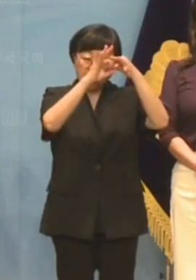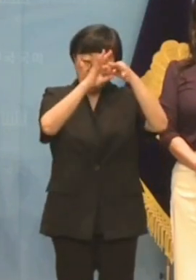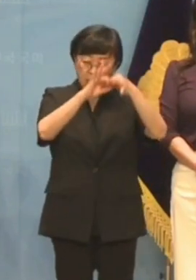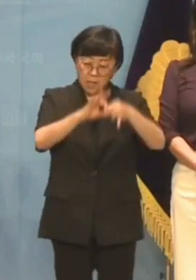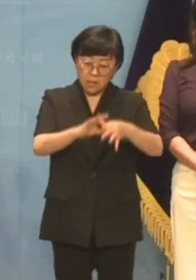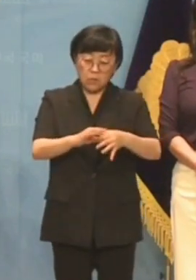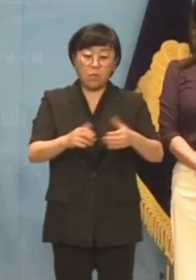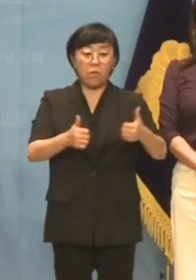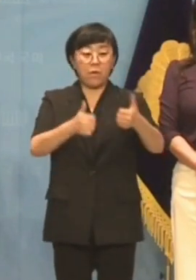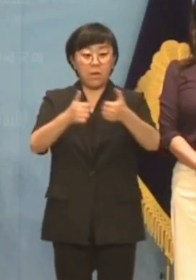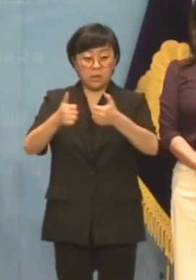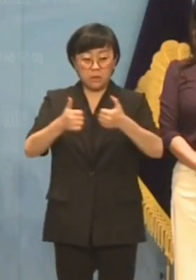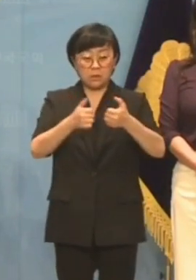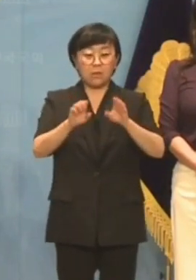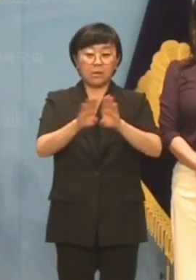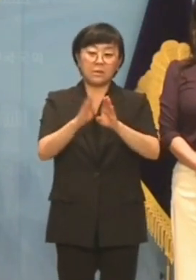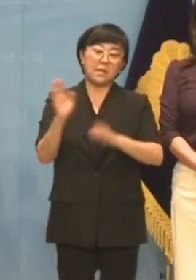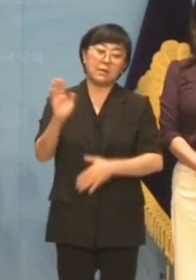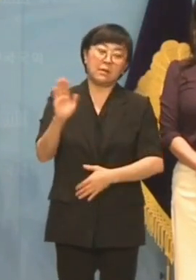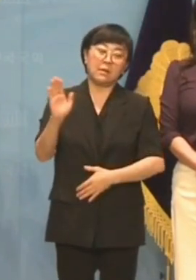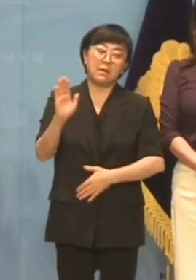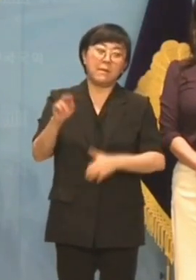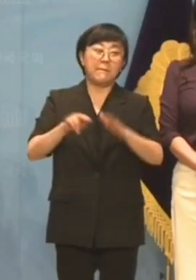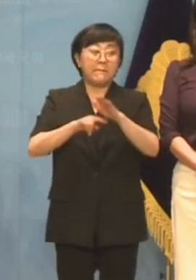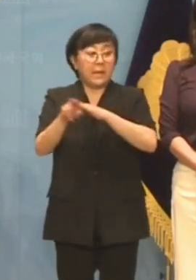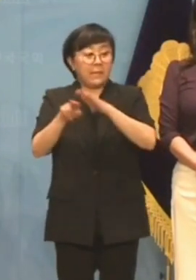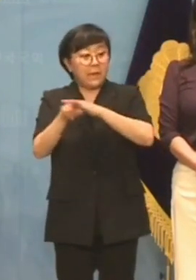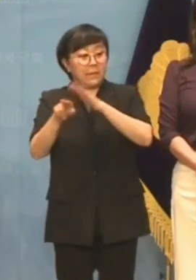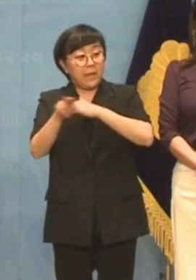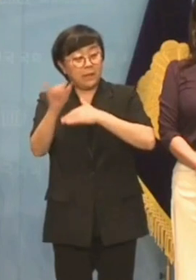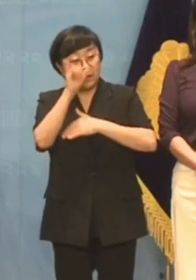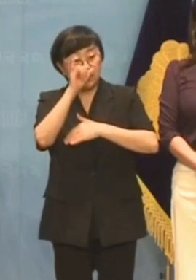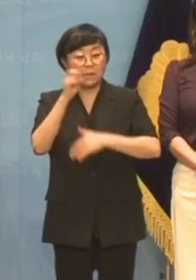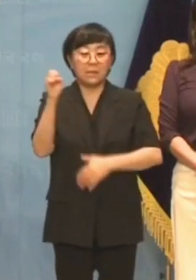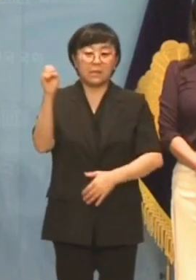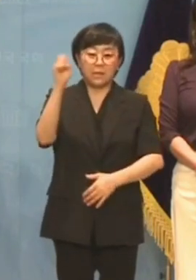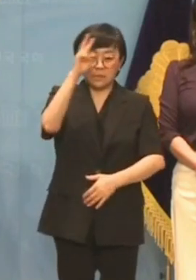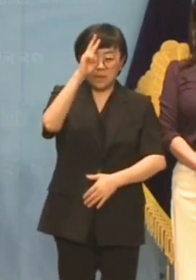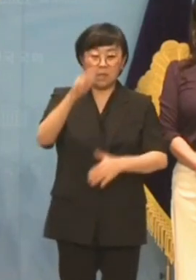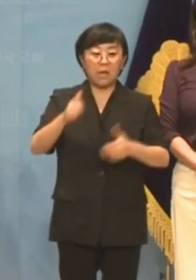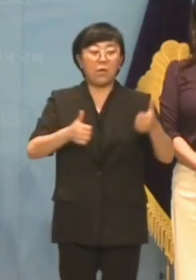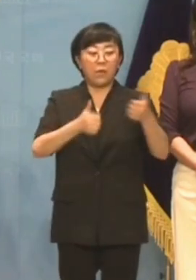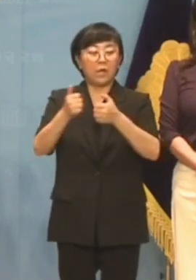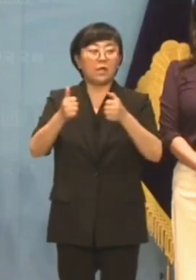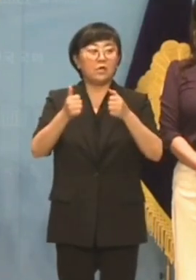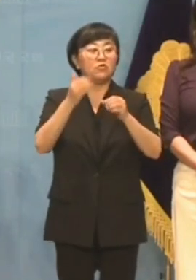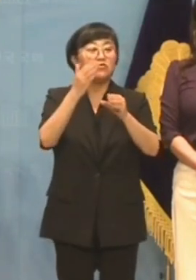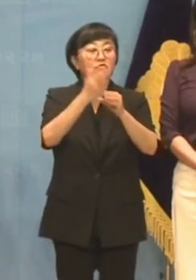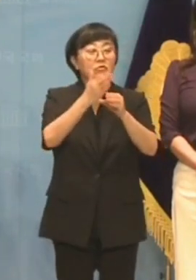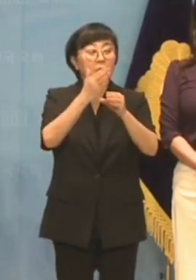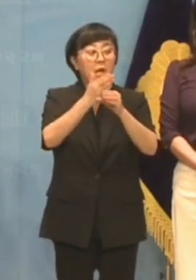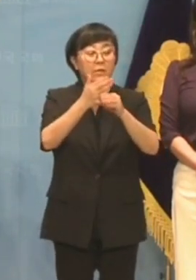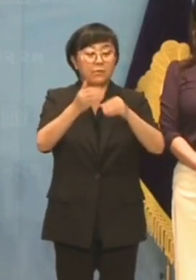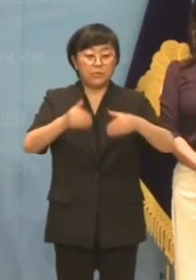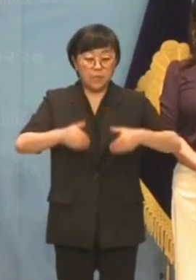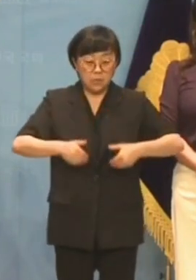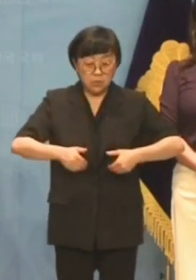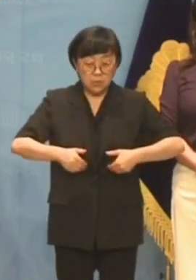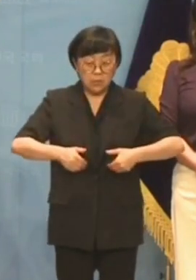계속해가지고 회의를 열지 않겠다고 기피하더니 갑자기 회의 중간에